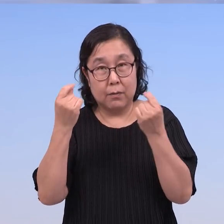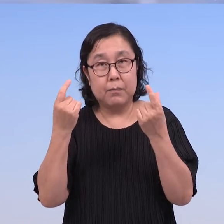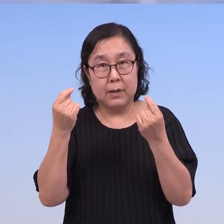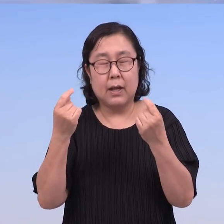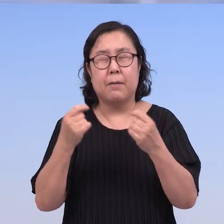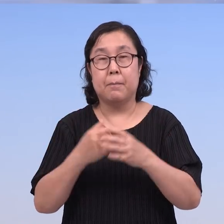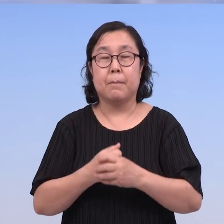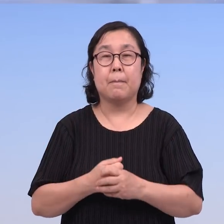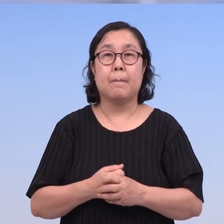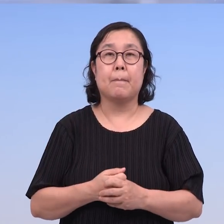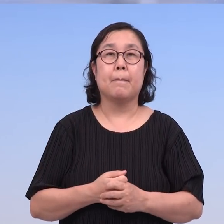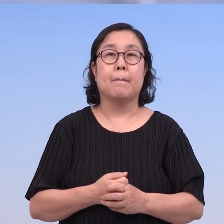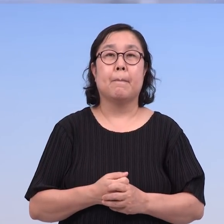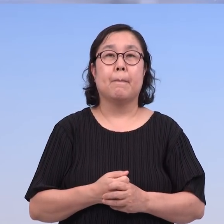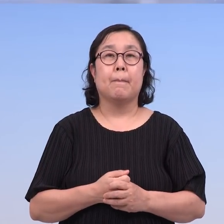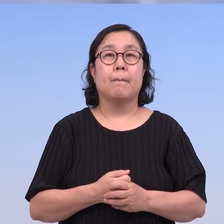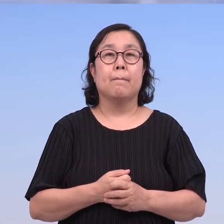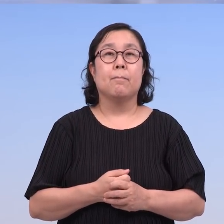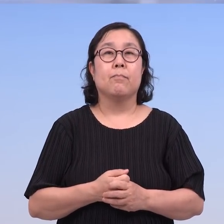이제